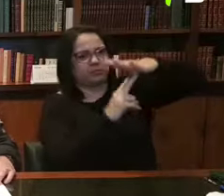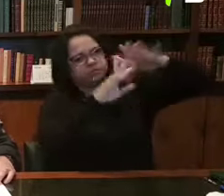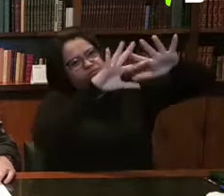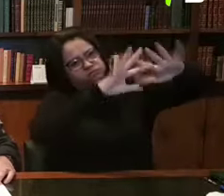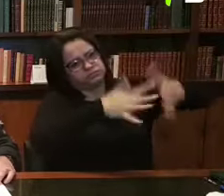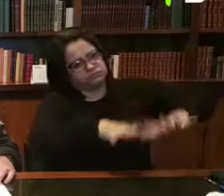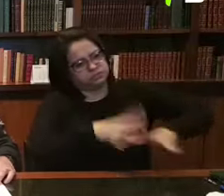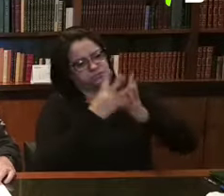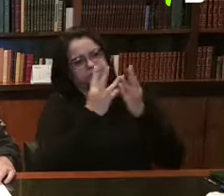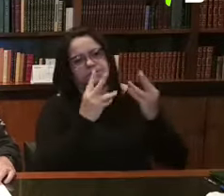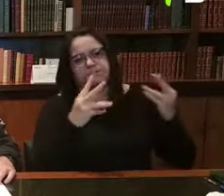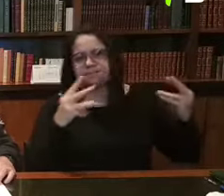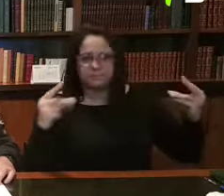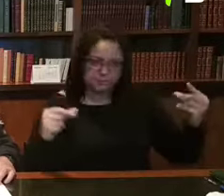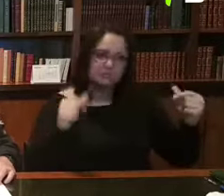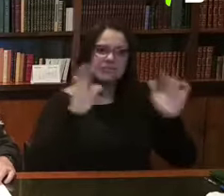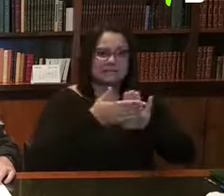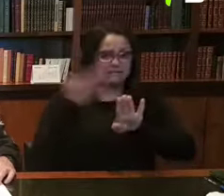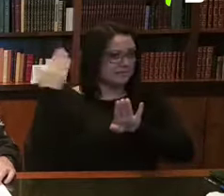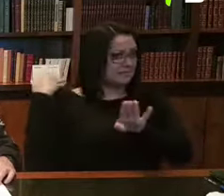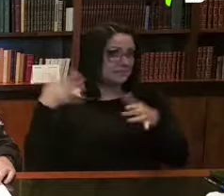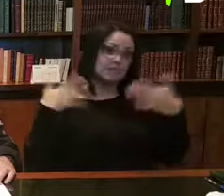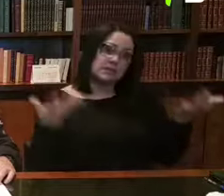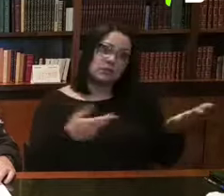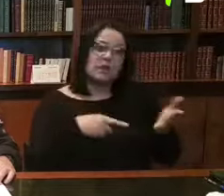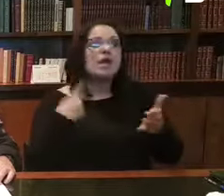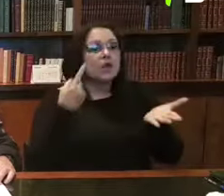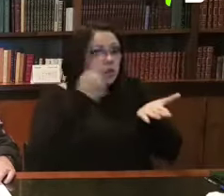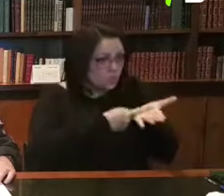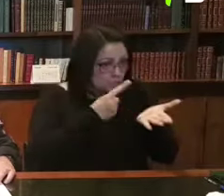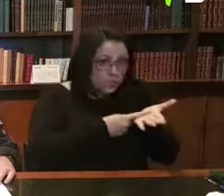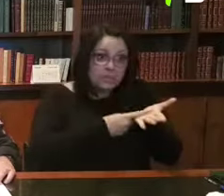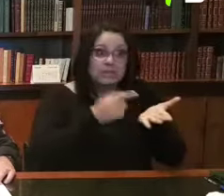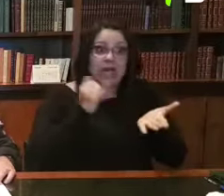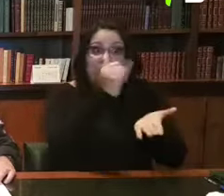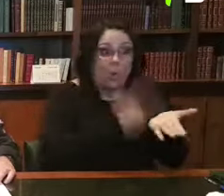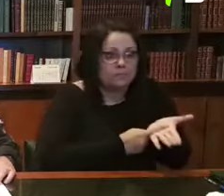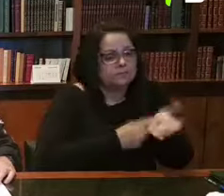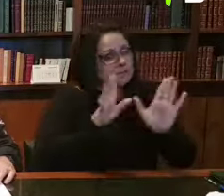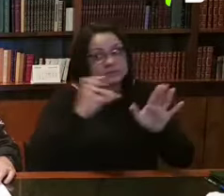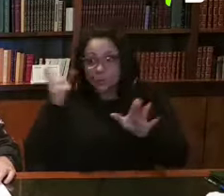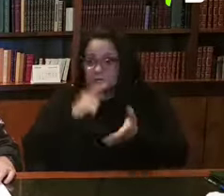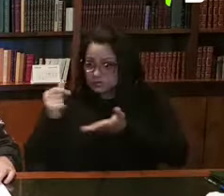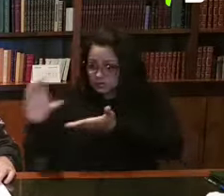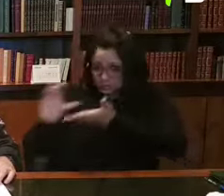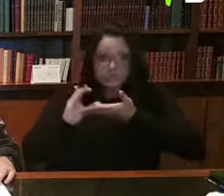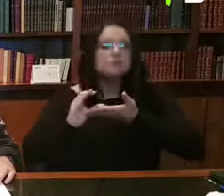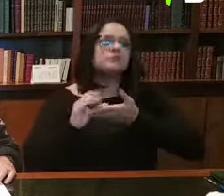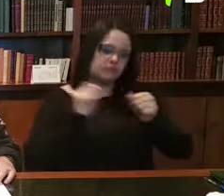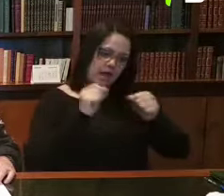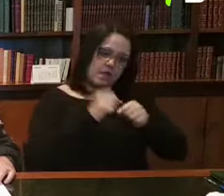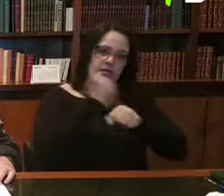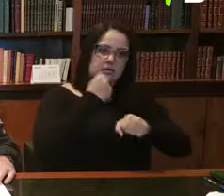que tudo isso se perdesse então não é a coleção de um compromisso em havendo recurso nós